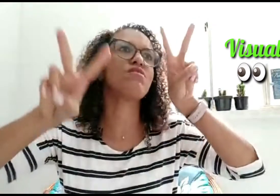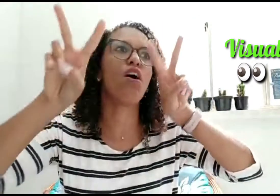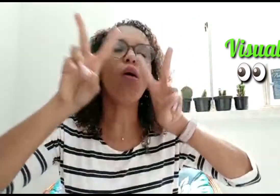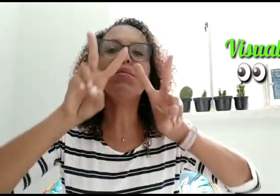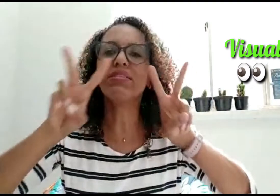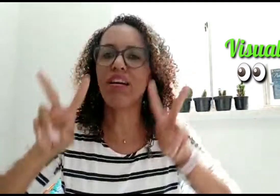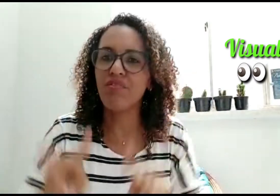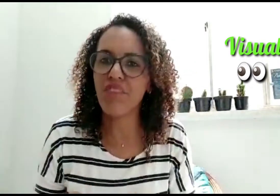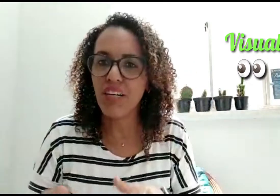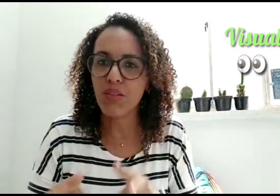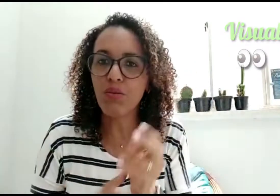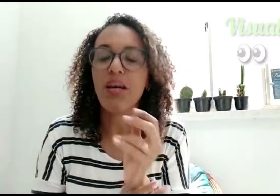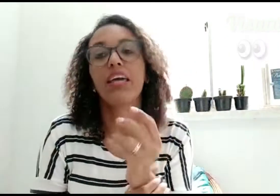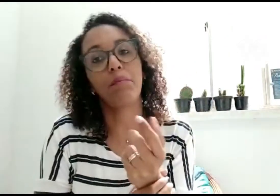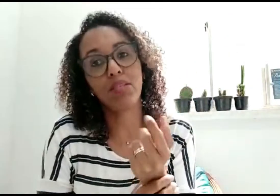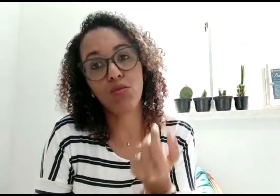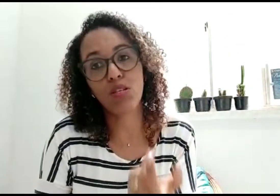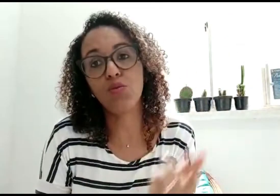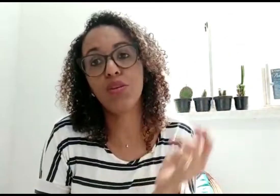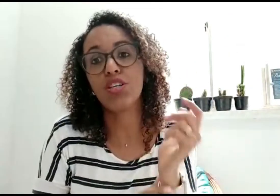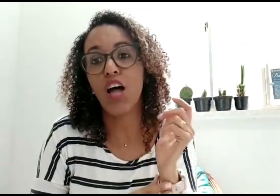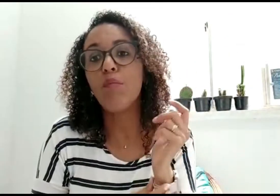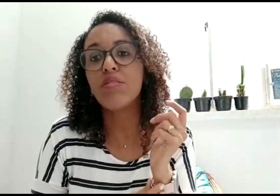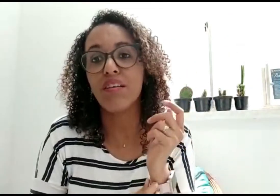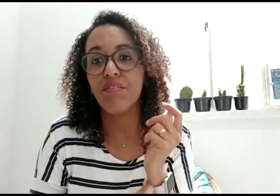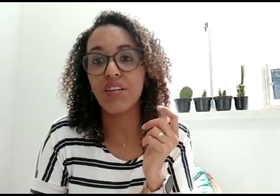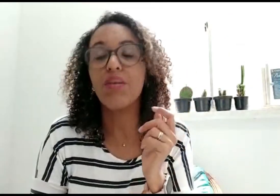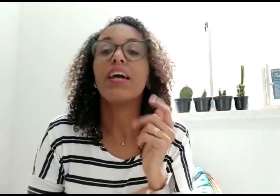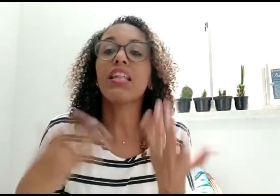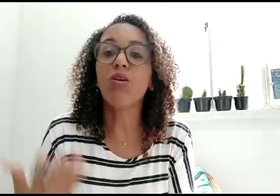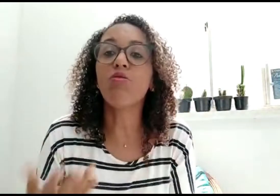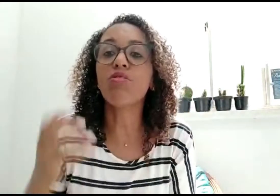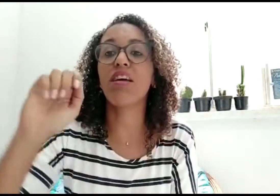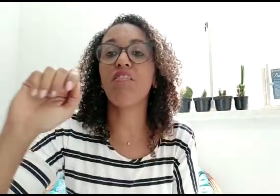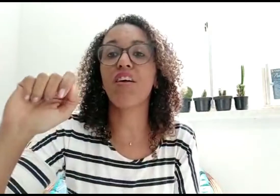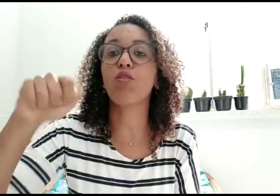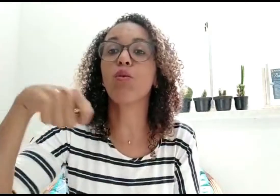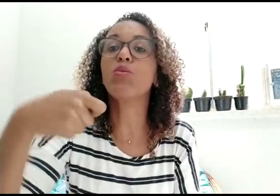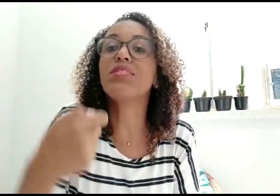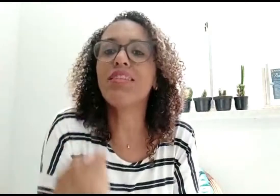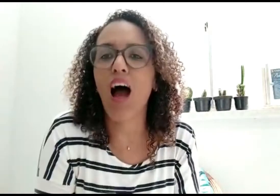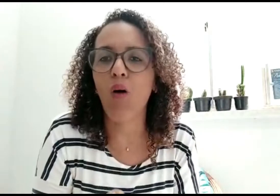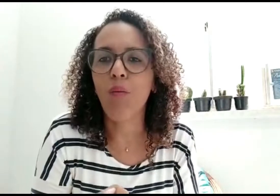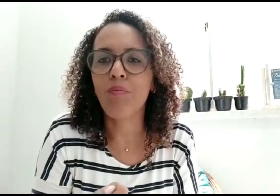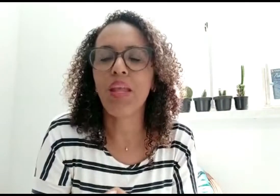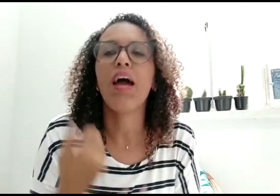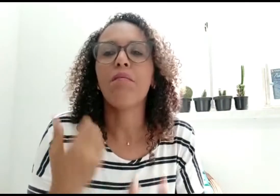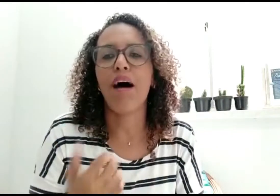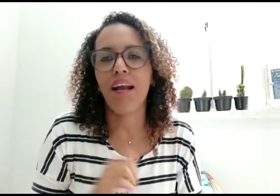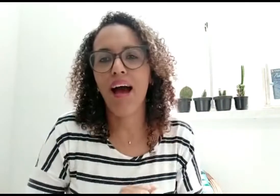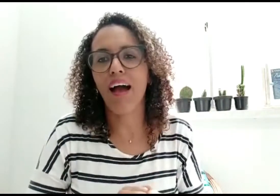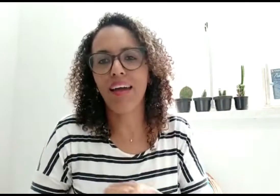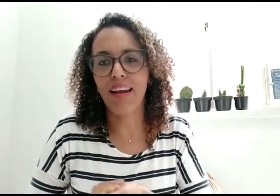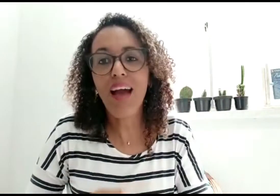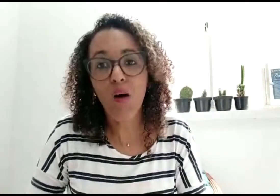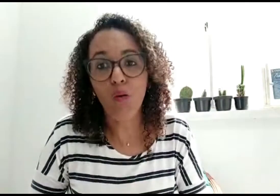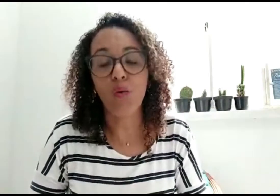estiver observando, que a pessoa surda está observando, então ser feito o sinal para aquele algo.